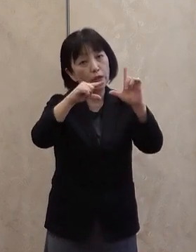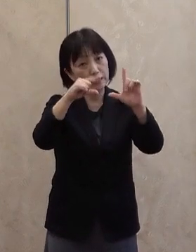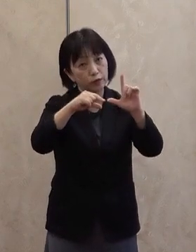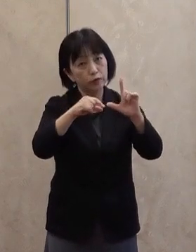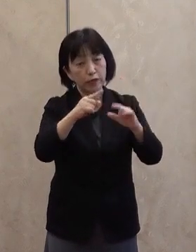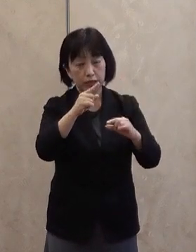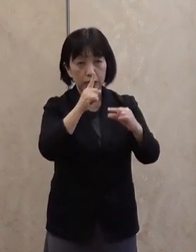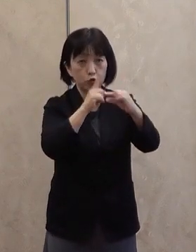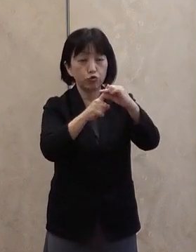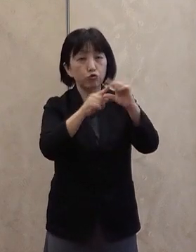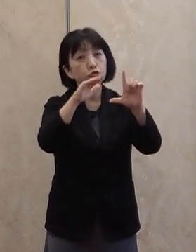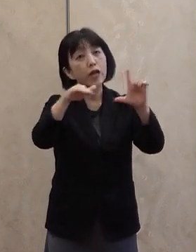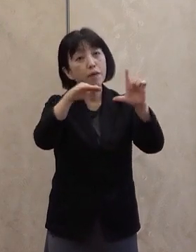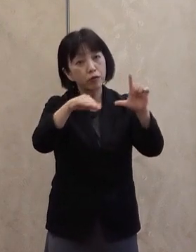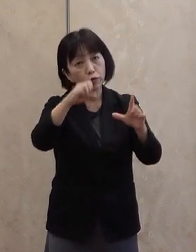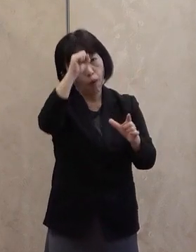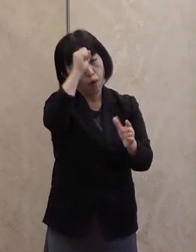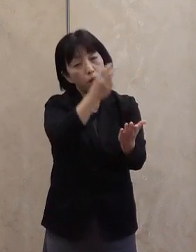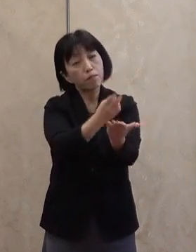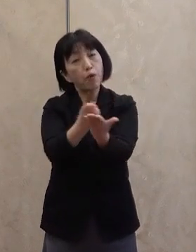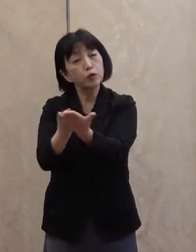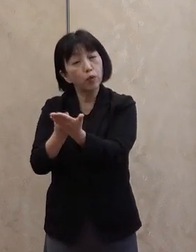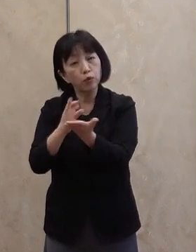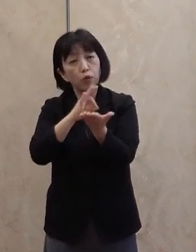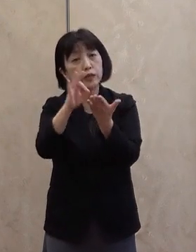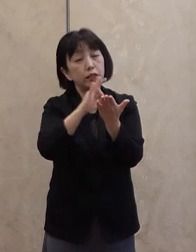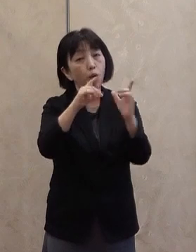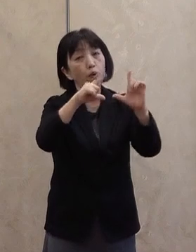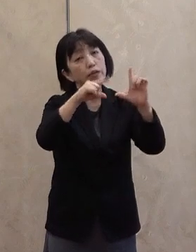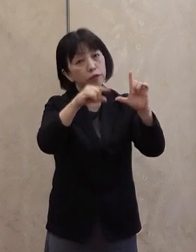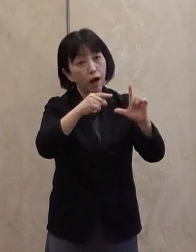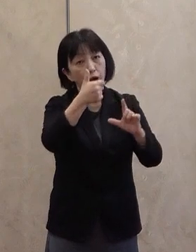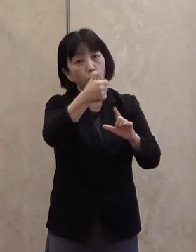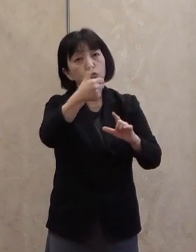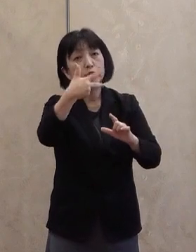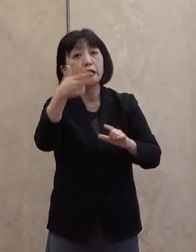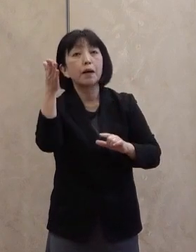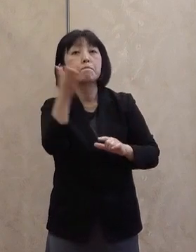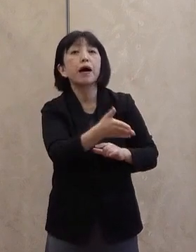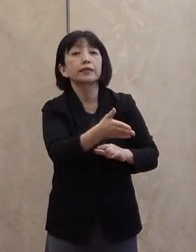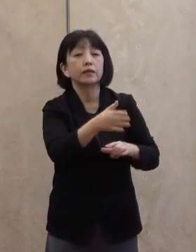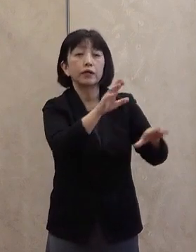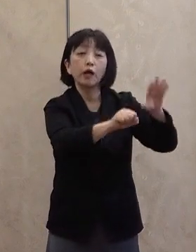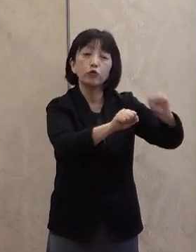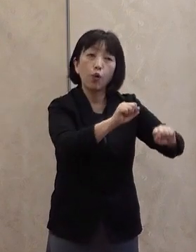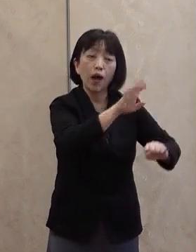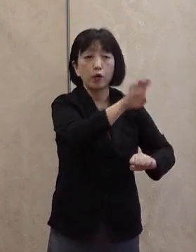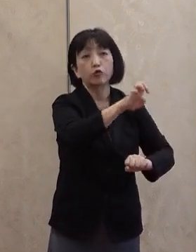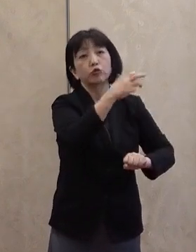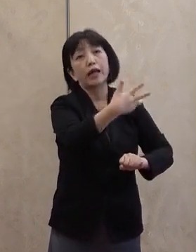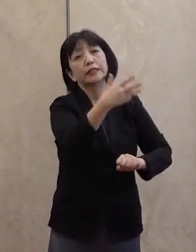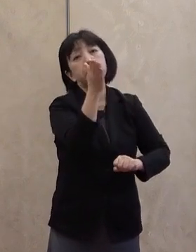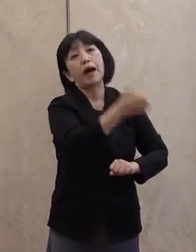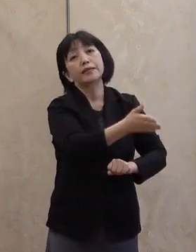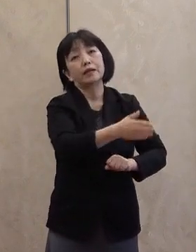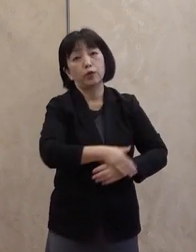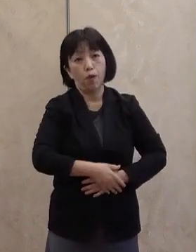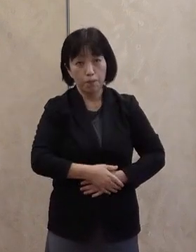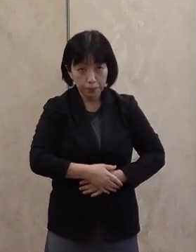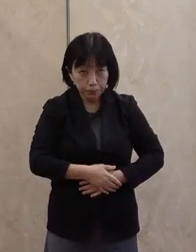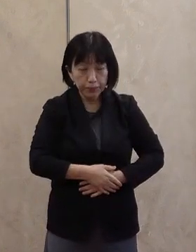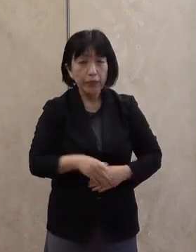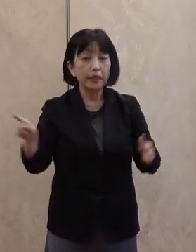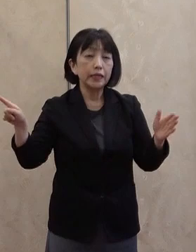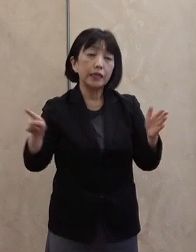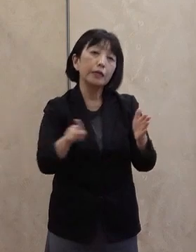中等症の病床の運用率は 57%、 そして確保病床に対しては 48% です。